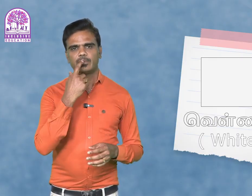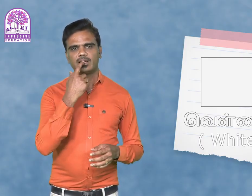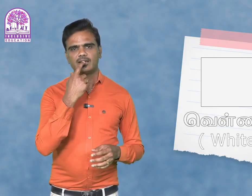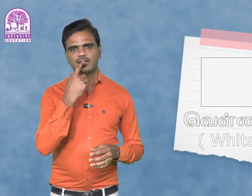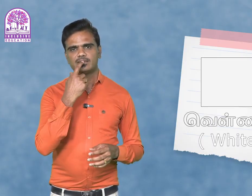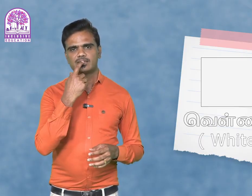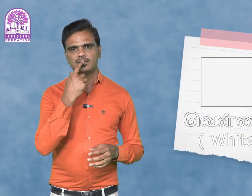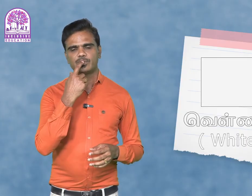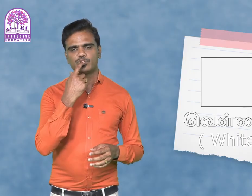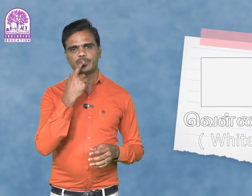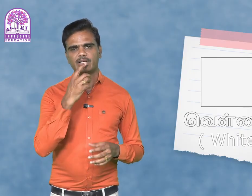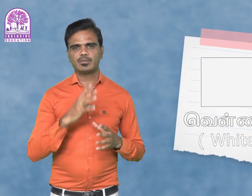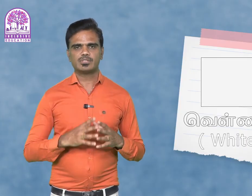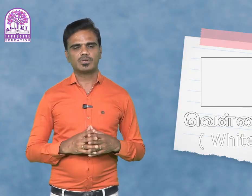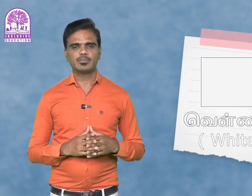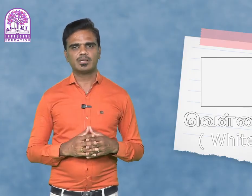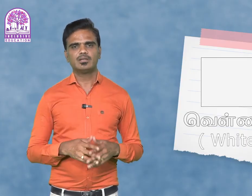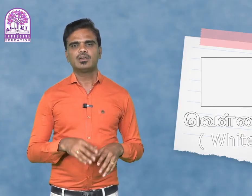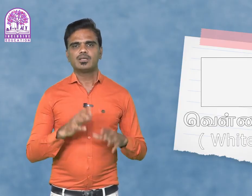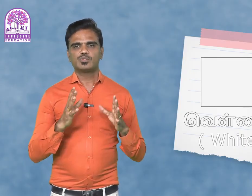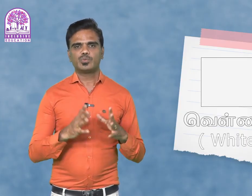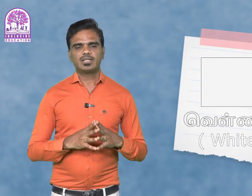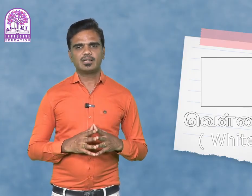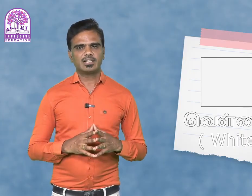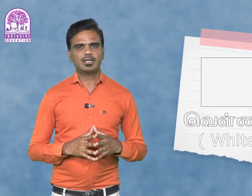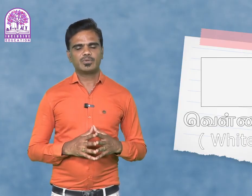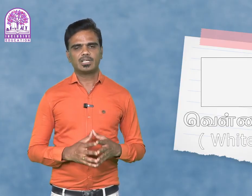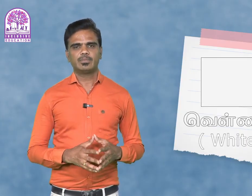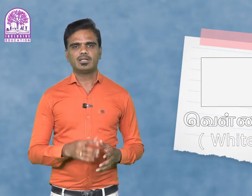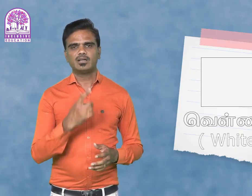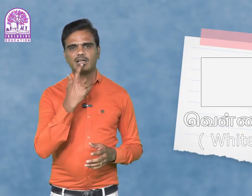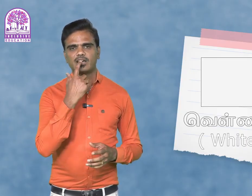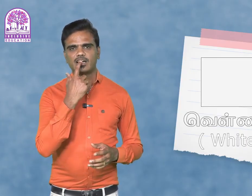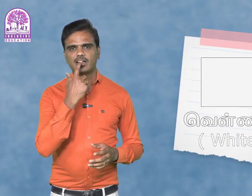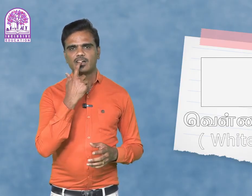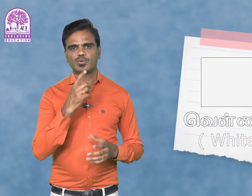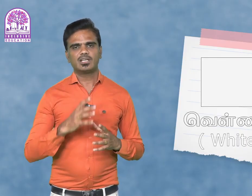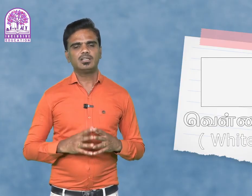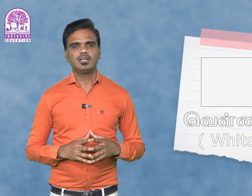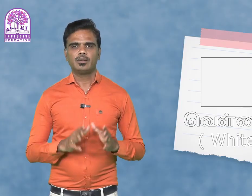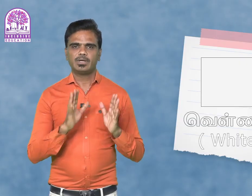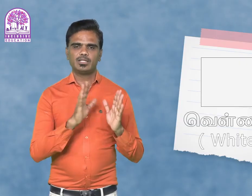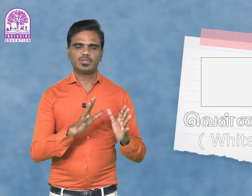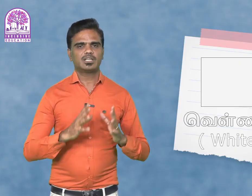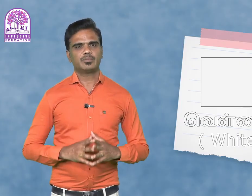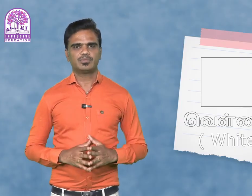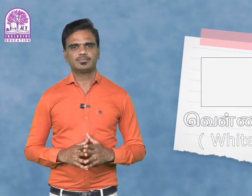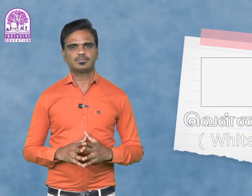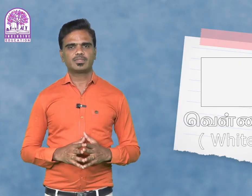என்ன பண்ணலாம், ஜஸ்ட்டு மவுத்தை ஓப்பன் பண்ணி காமிச்சிட்டு கூட காமிக்கலாம். ஸோ ஒயிட் கலருக்கு என்ன காமிக்கணும் நீங்கள் அப்படின்னா, உங்களோட பல்லை தொட்டு தான் காமிக்கணும்.